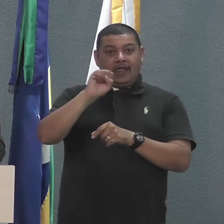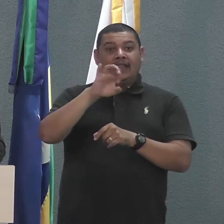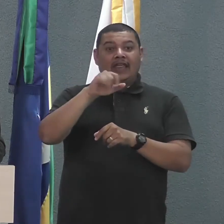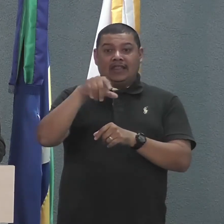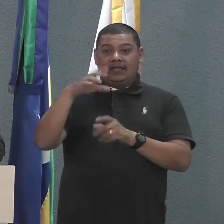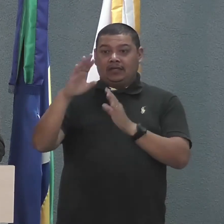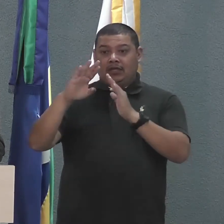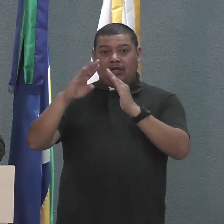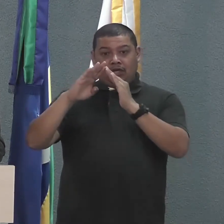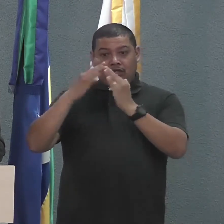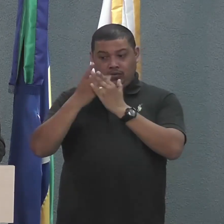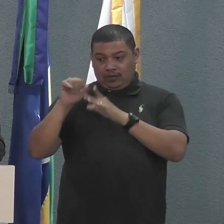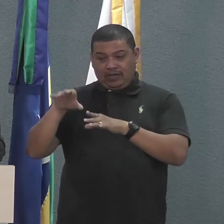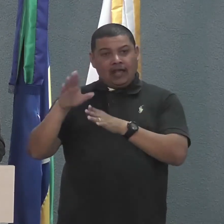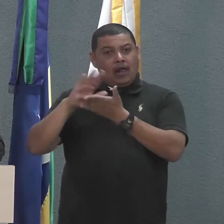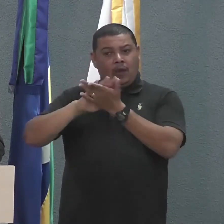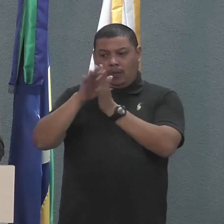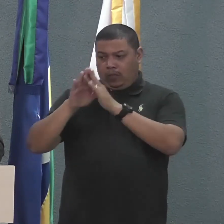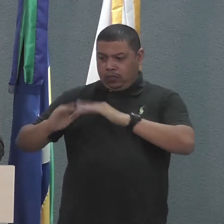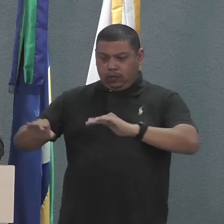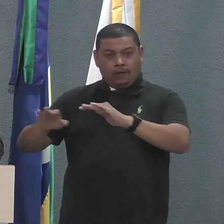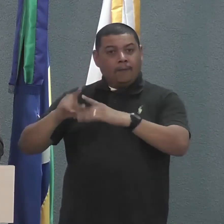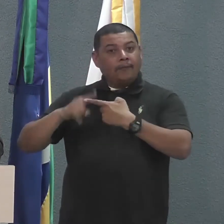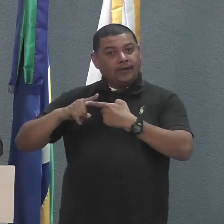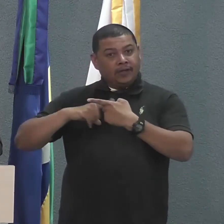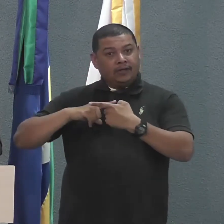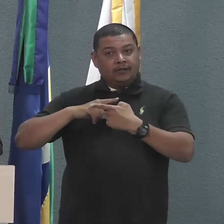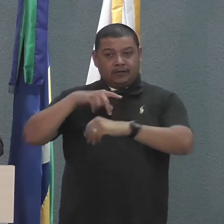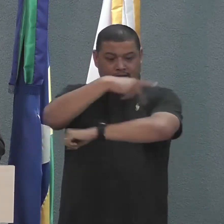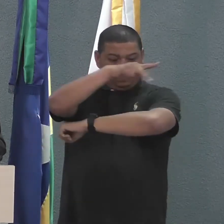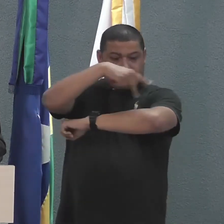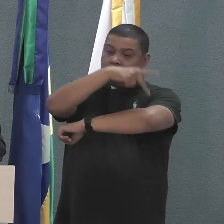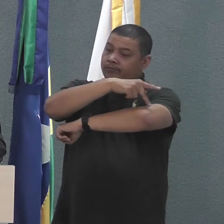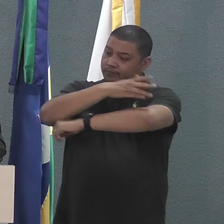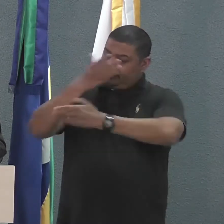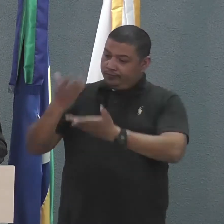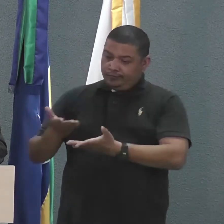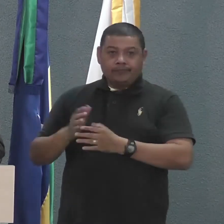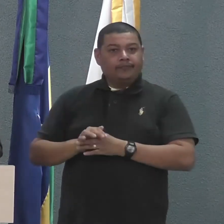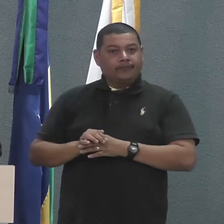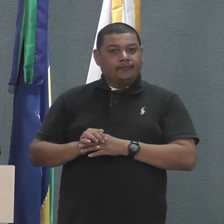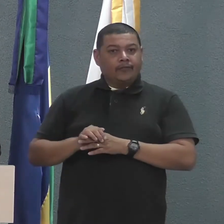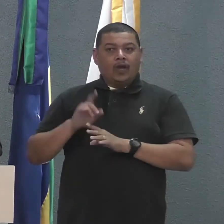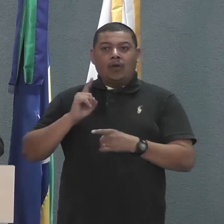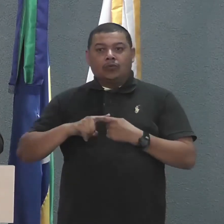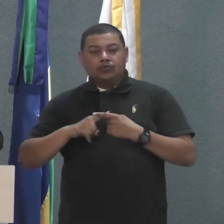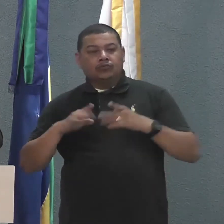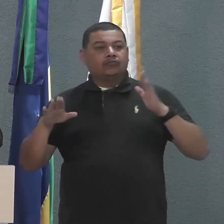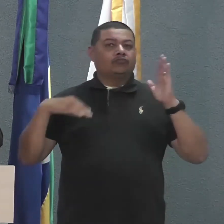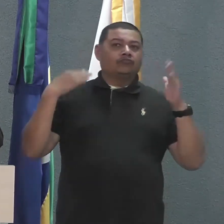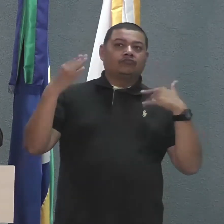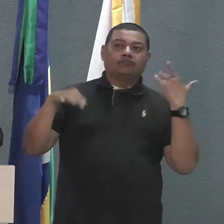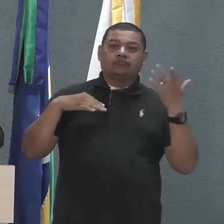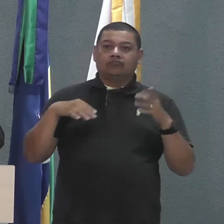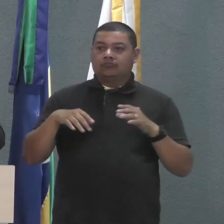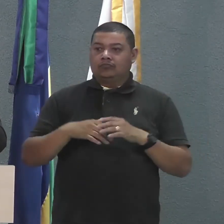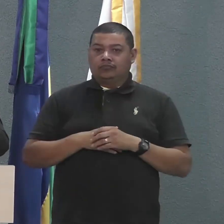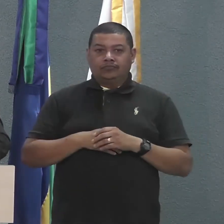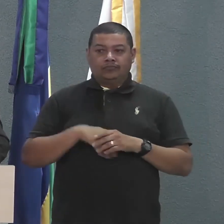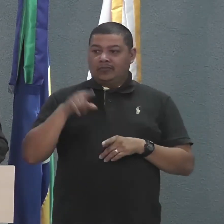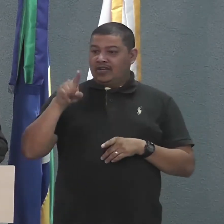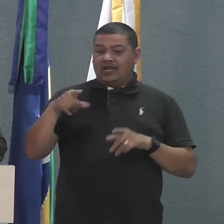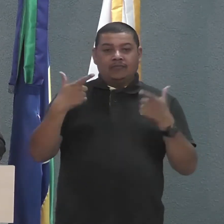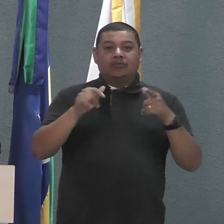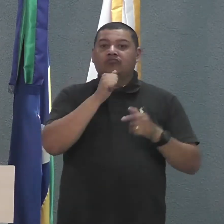bosque, para que aquele bairro tenha um espaço de convivência e interação. É um dos poucos bairros que não é contemplado